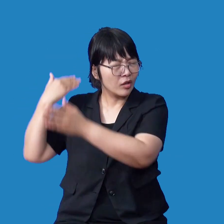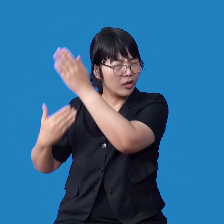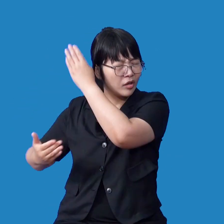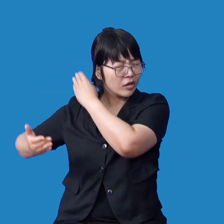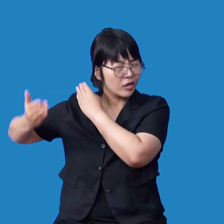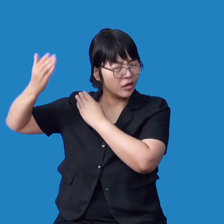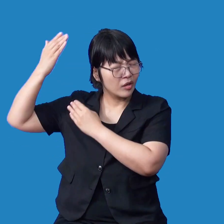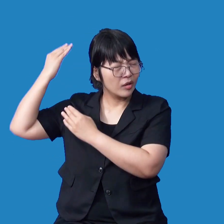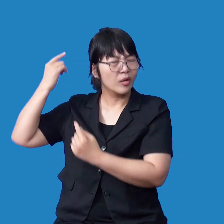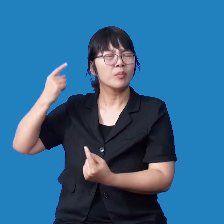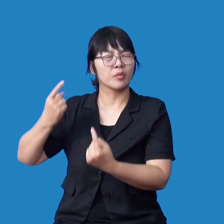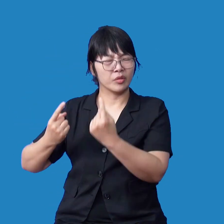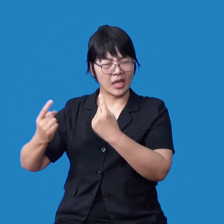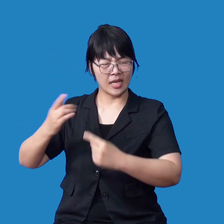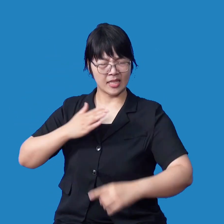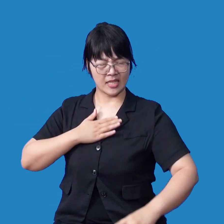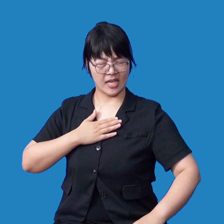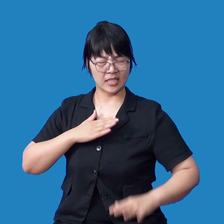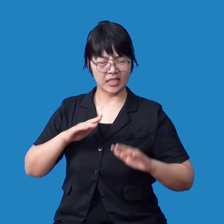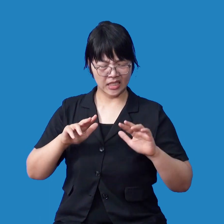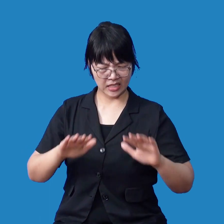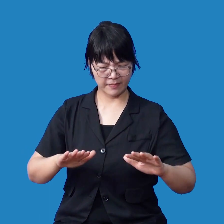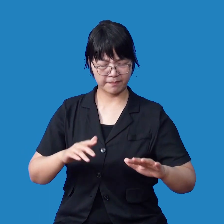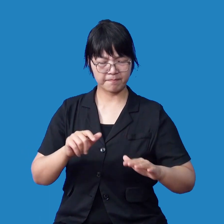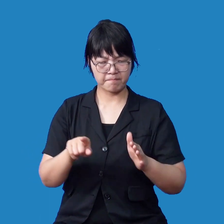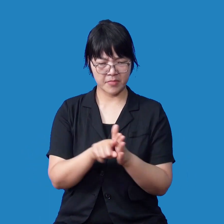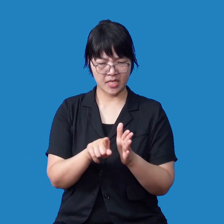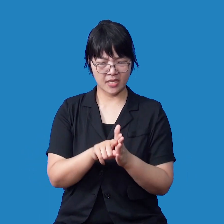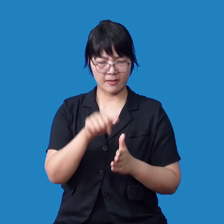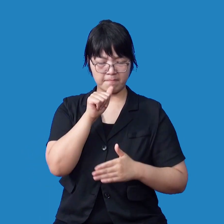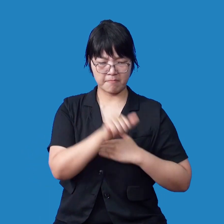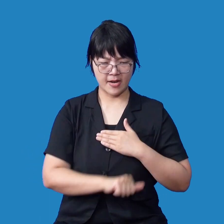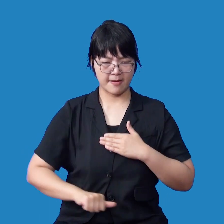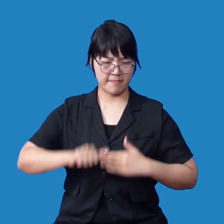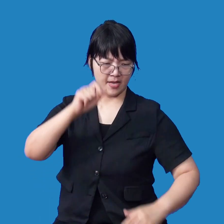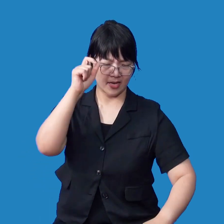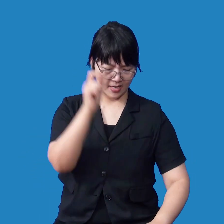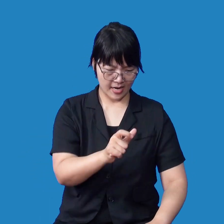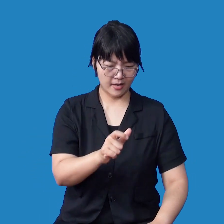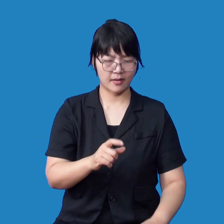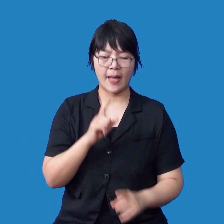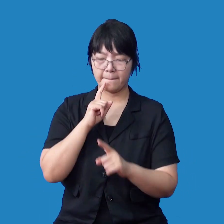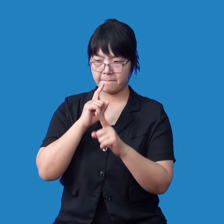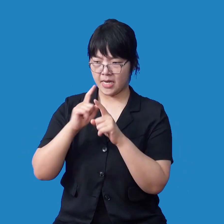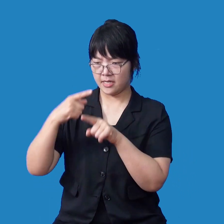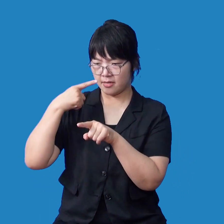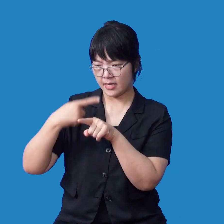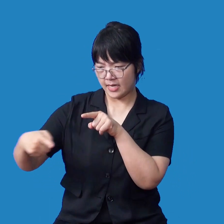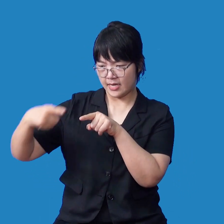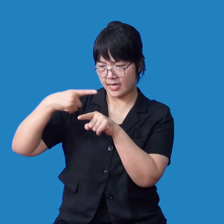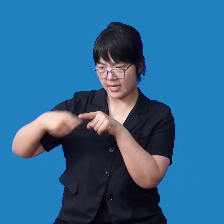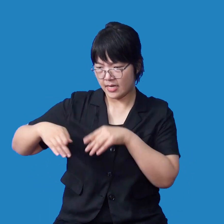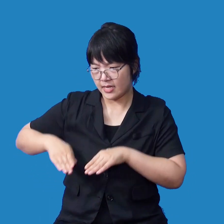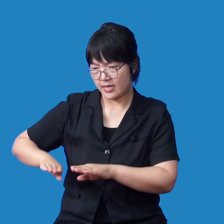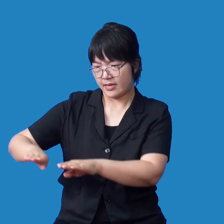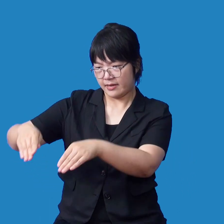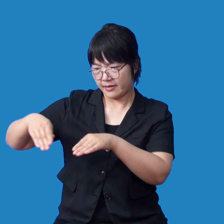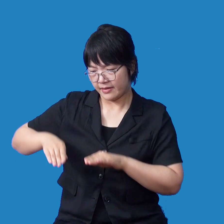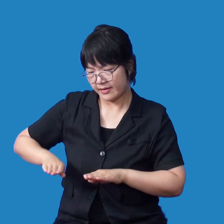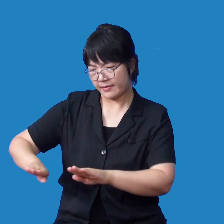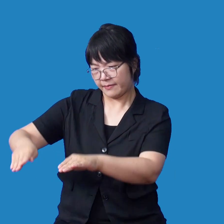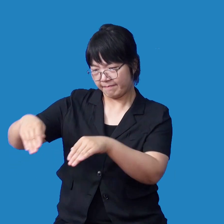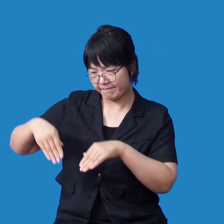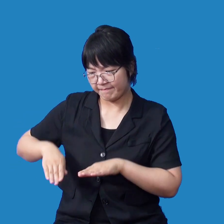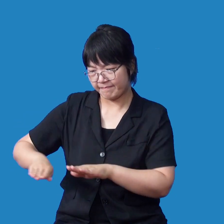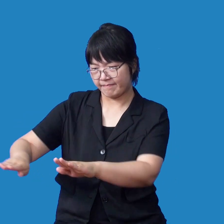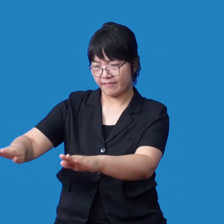믿음의 방패를 더욱 견고히 붙들고 말씀의 검을 예리하게 갈고 기도에